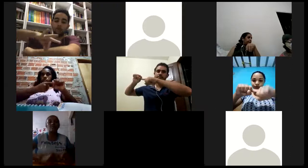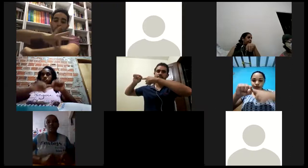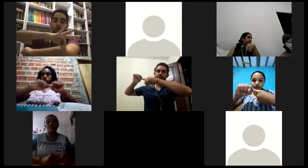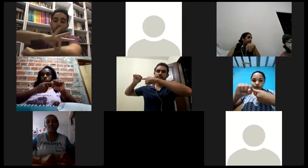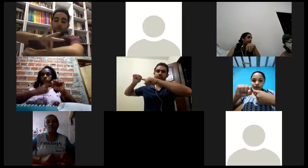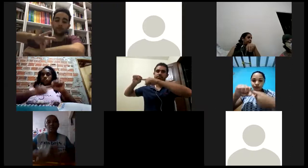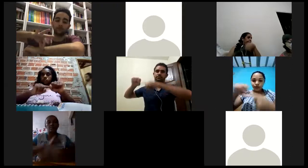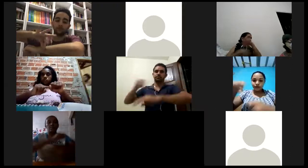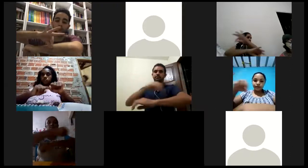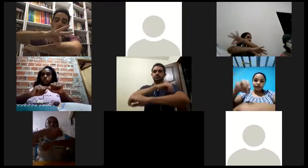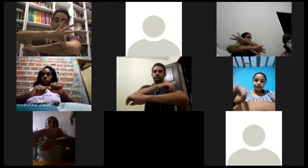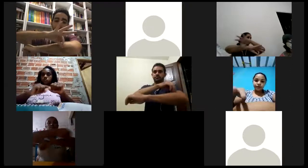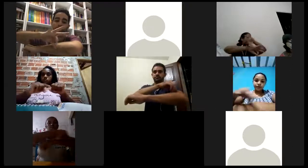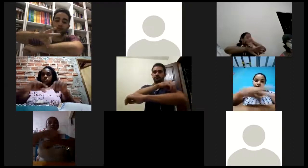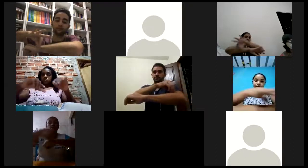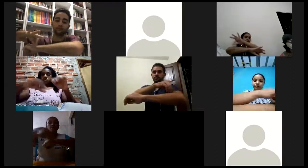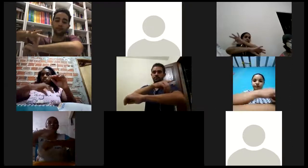Régua.